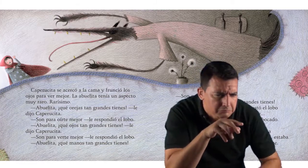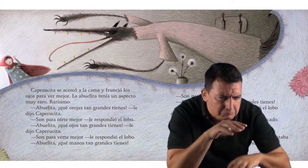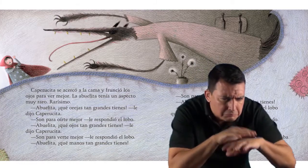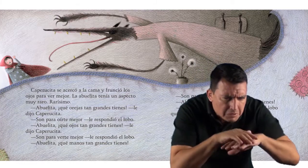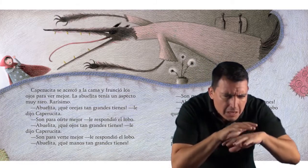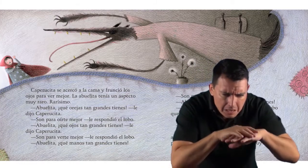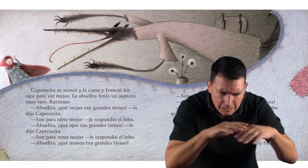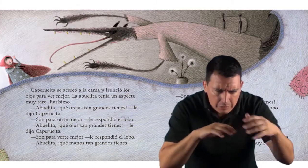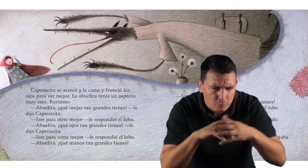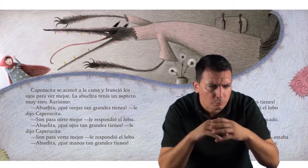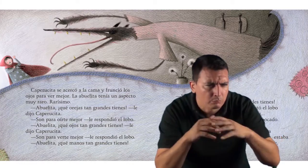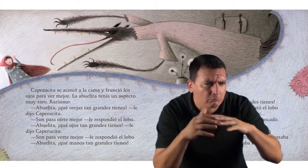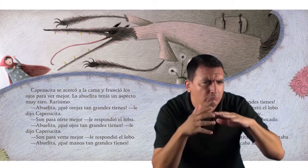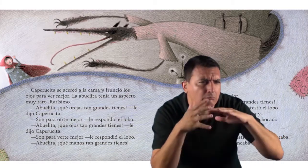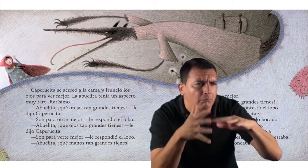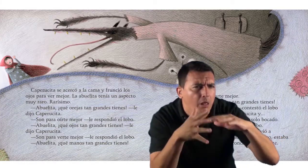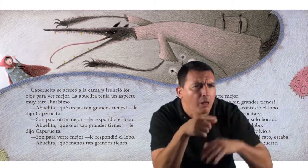Abuelita, ¿qué manos tan grandes tienes?